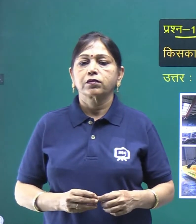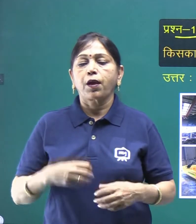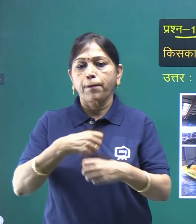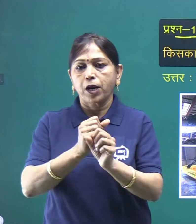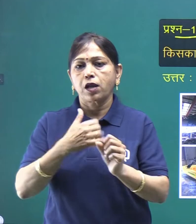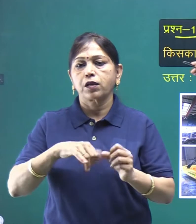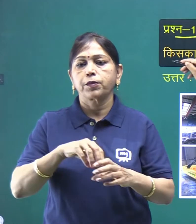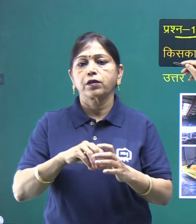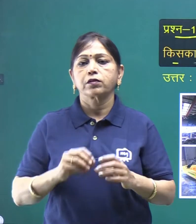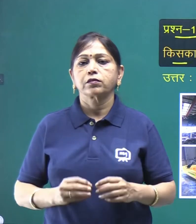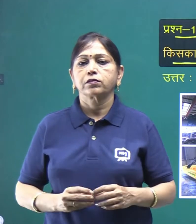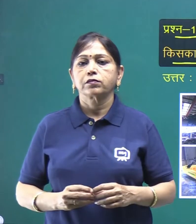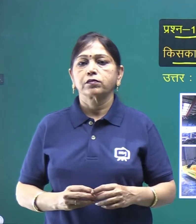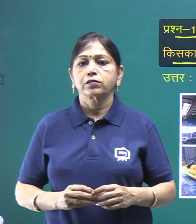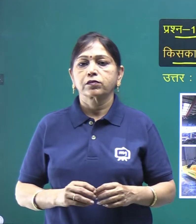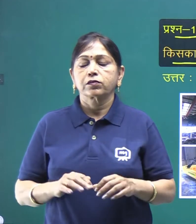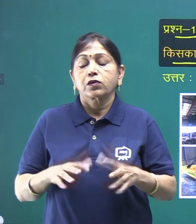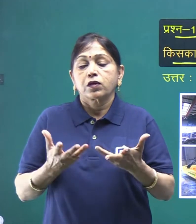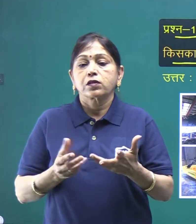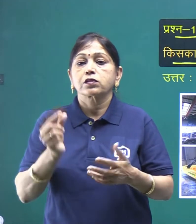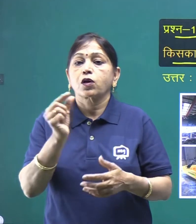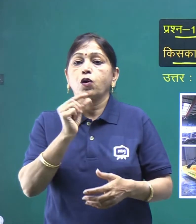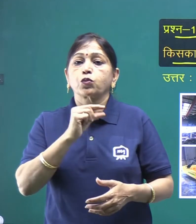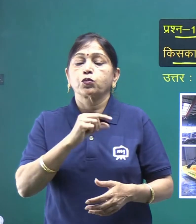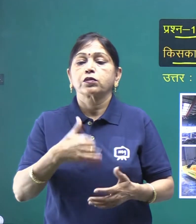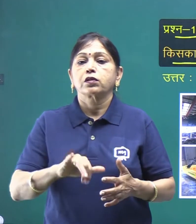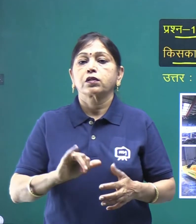बनाने में किसका प्रयोग होता है?